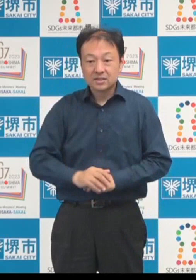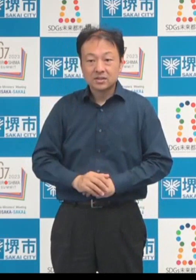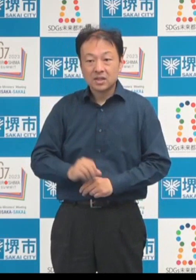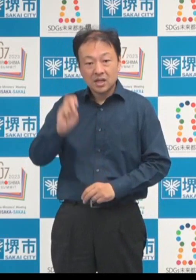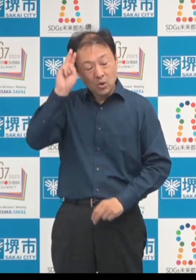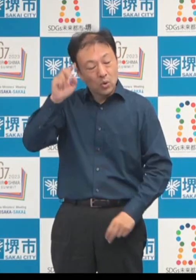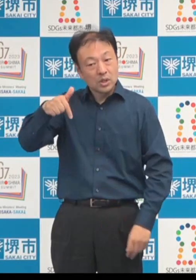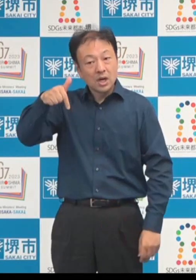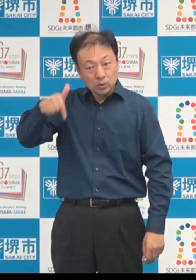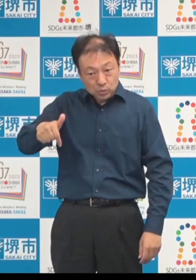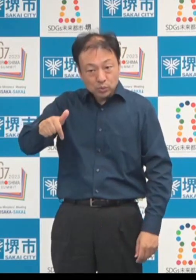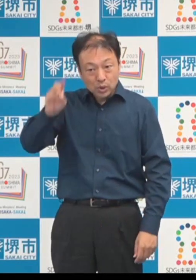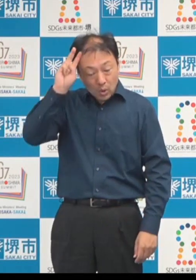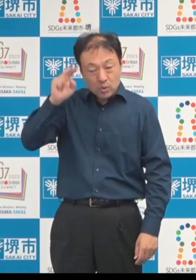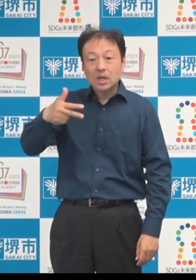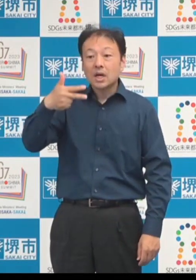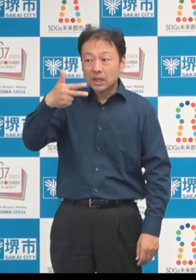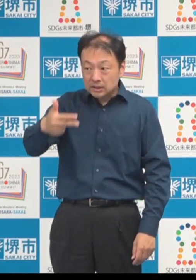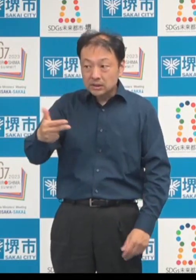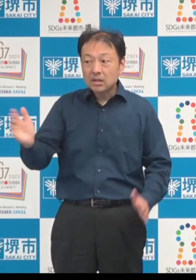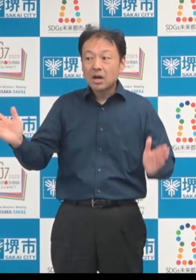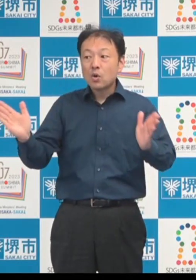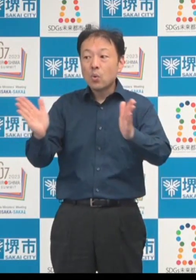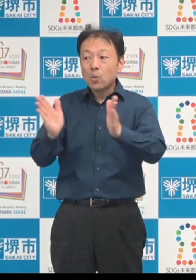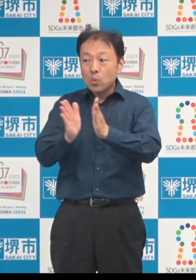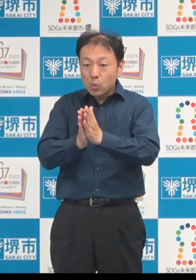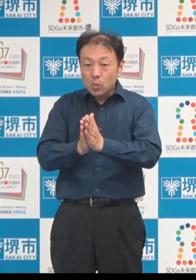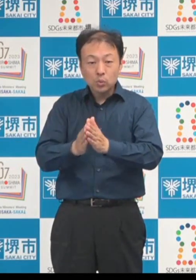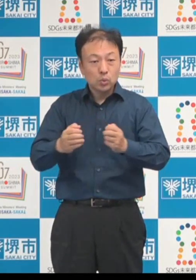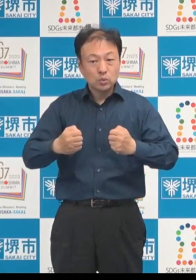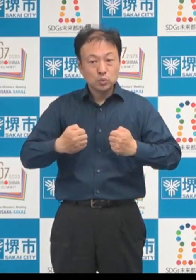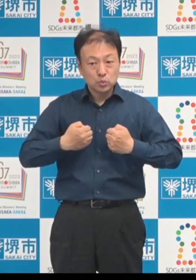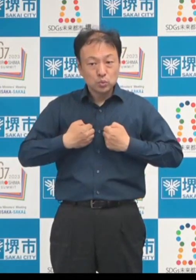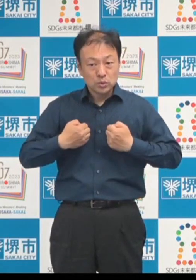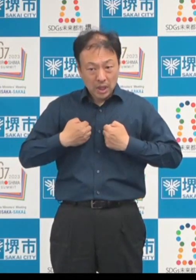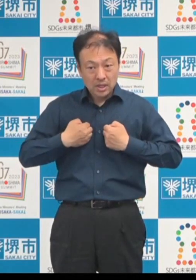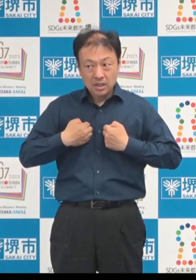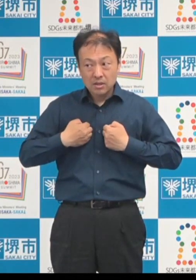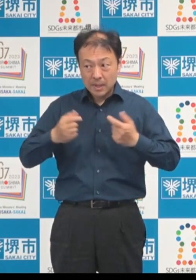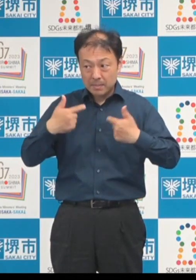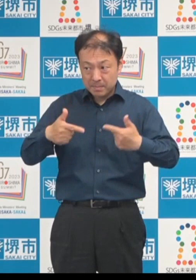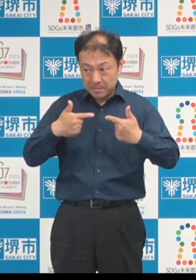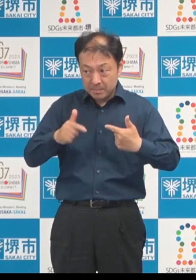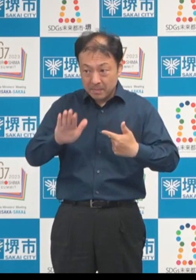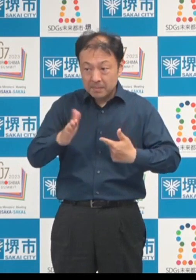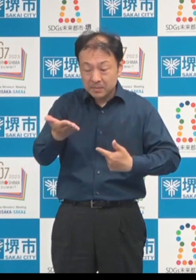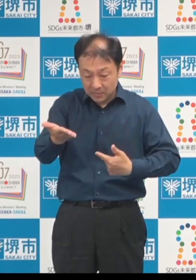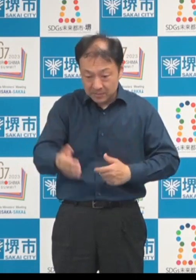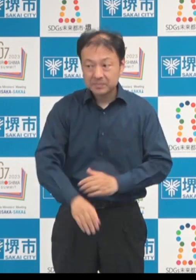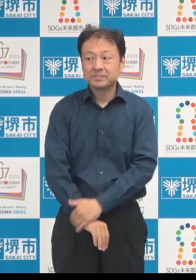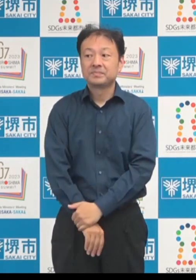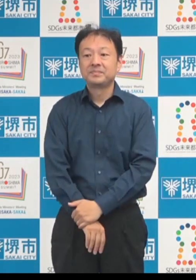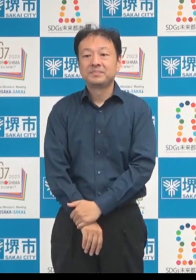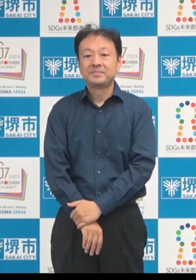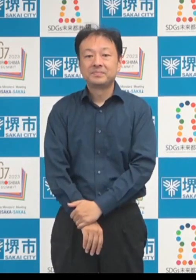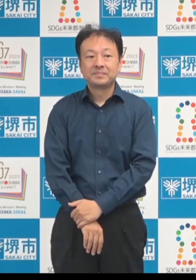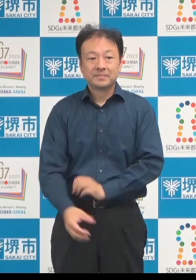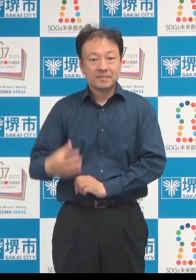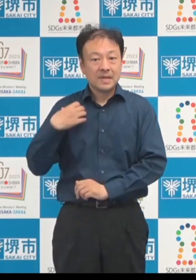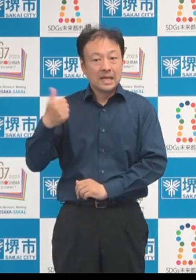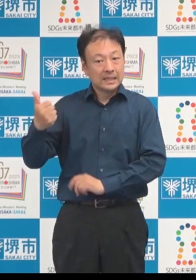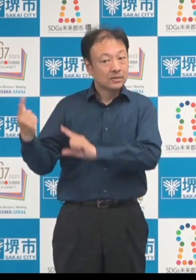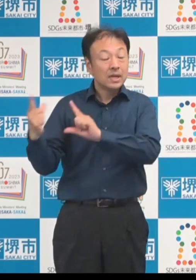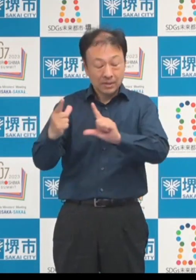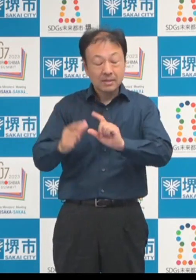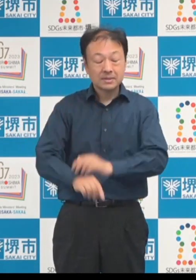と合同の訓練みたいなのは、すでにされてらっしゃるんでしょうか。 担当者、どうぞお